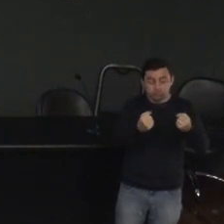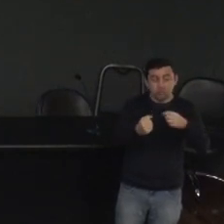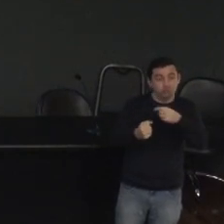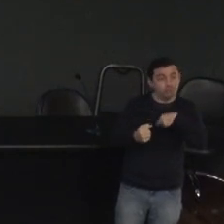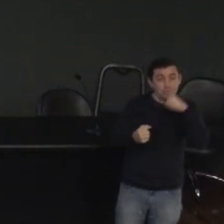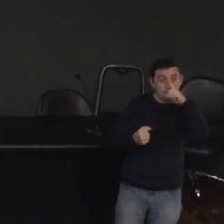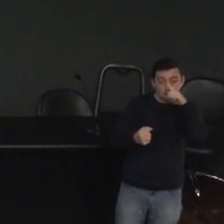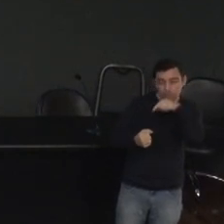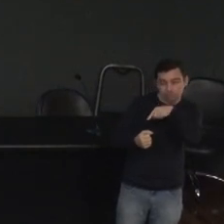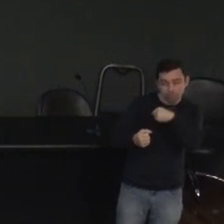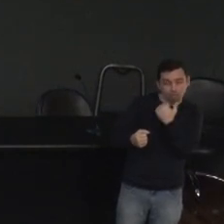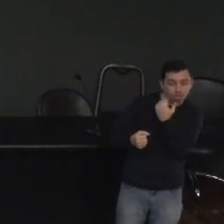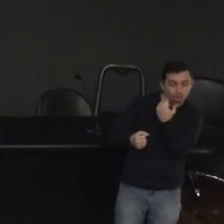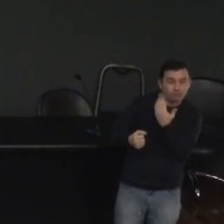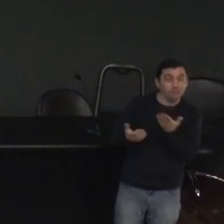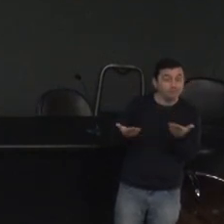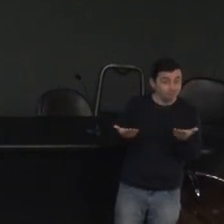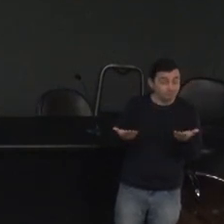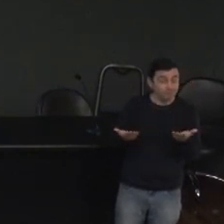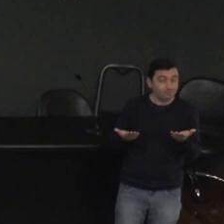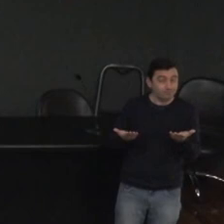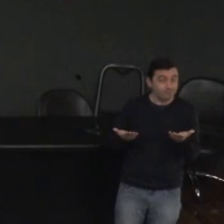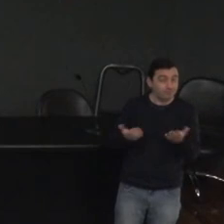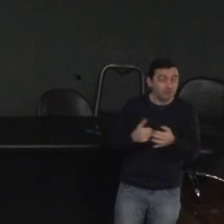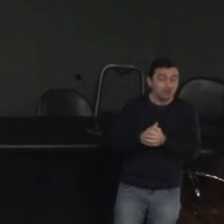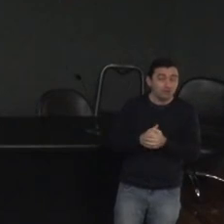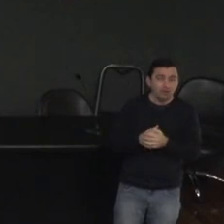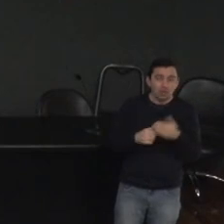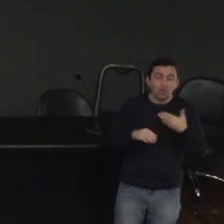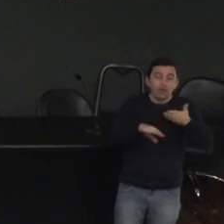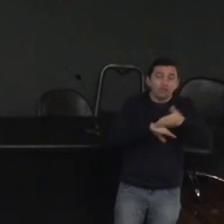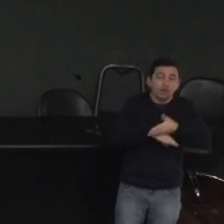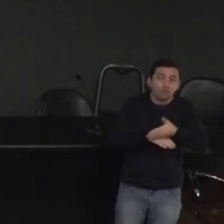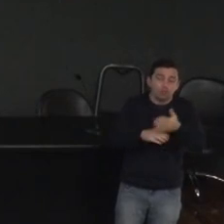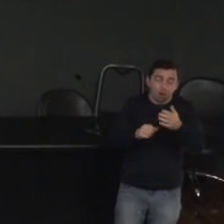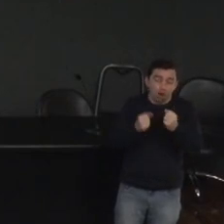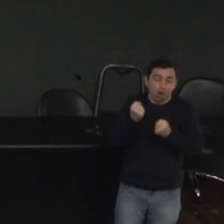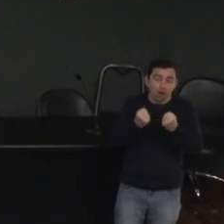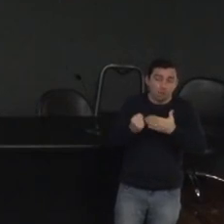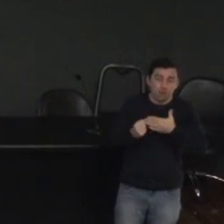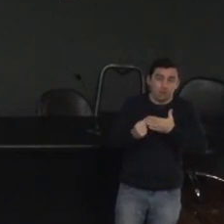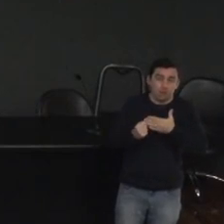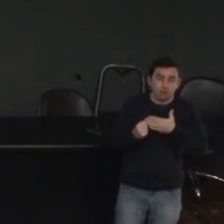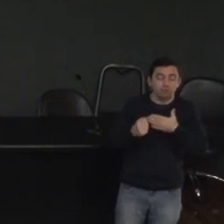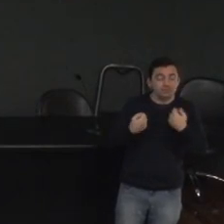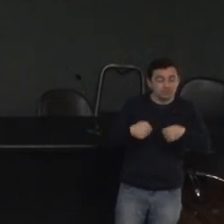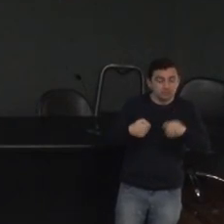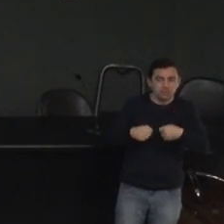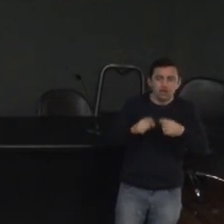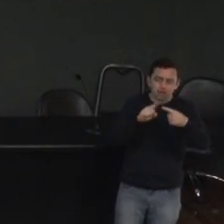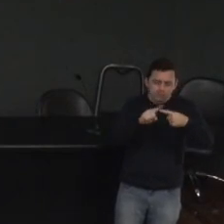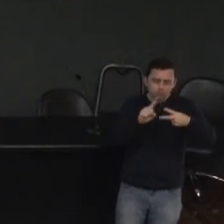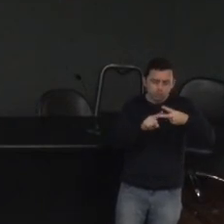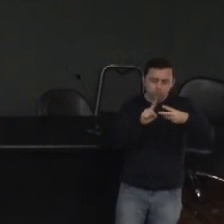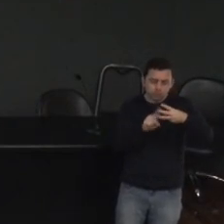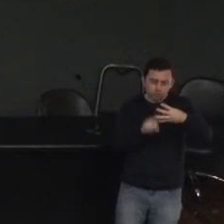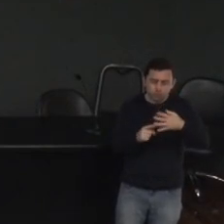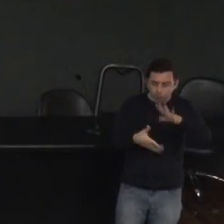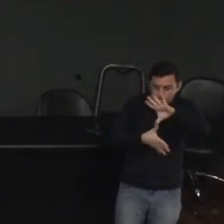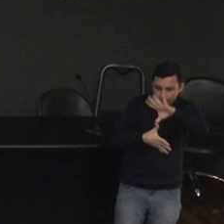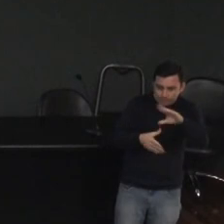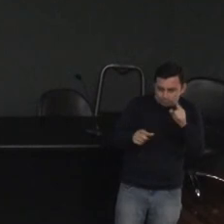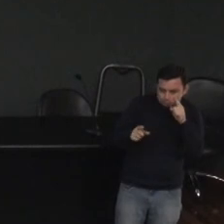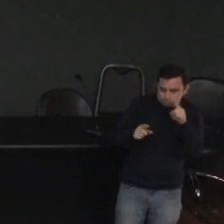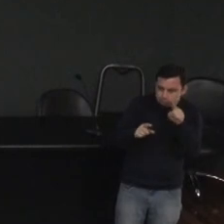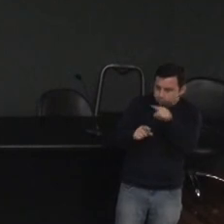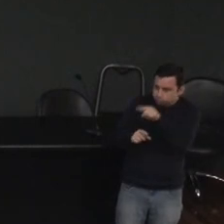de risco dirigindo então assim o que que eu preciso fazer para entrar lá no meu carro pensar em todos os eventos mapear